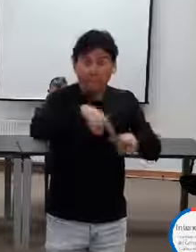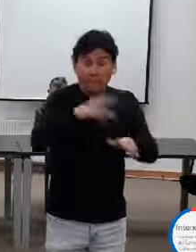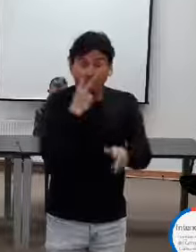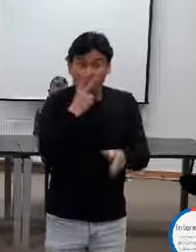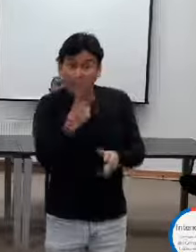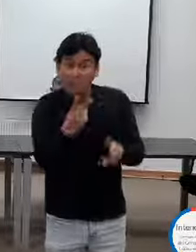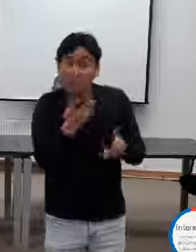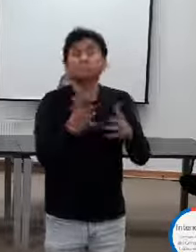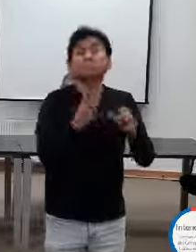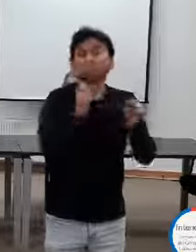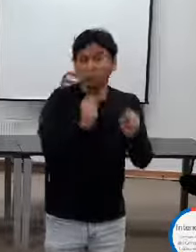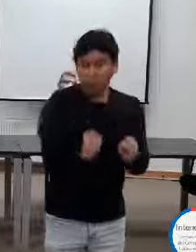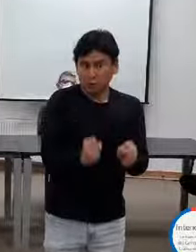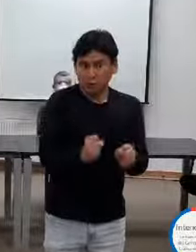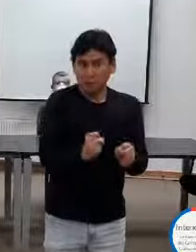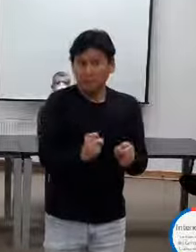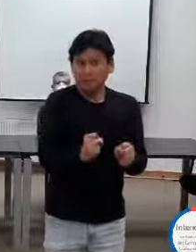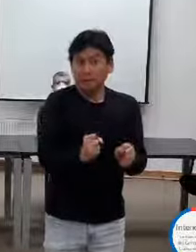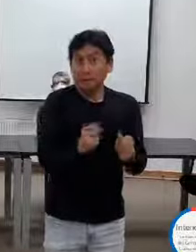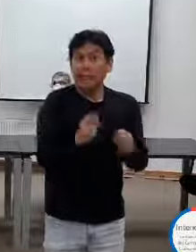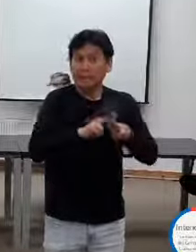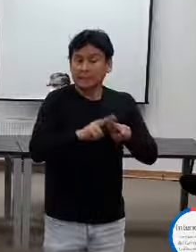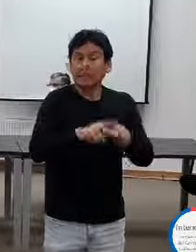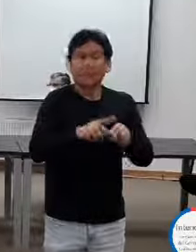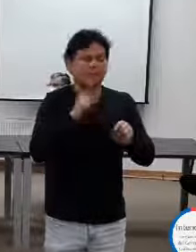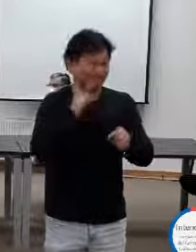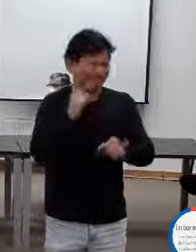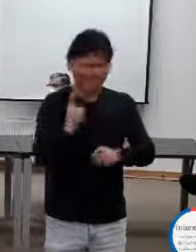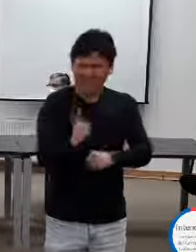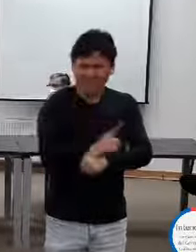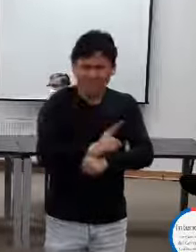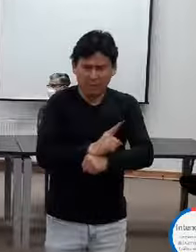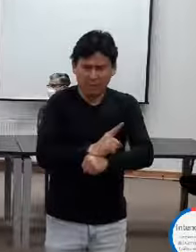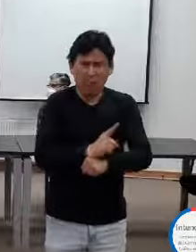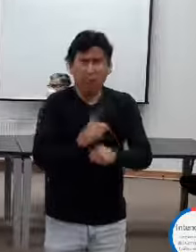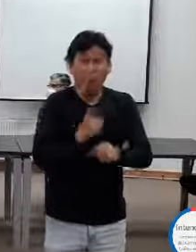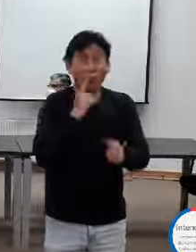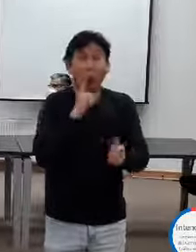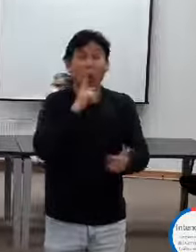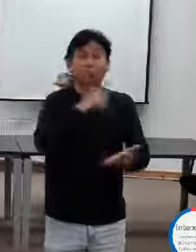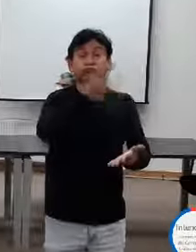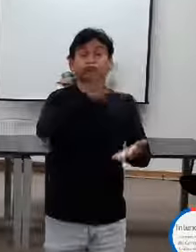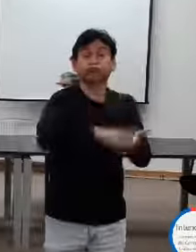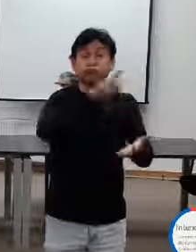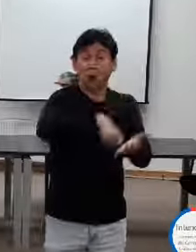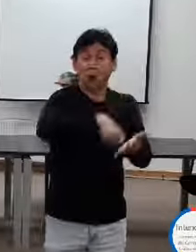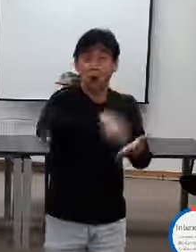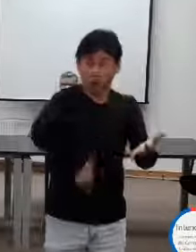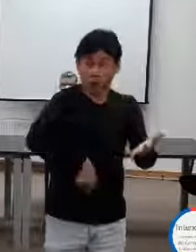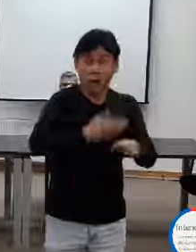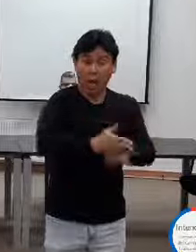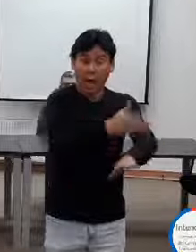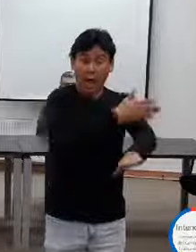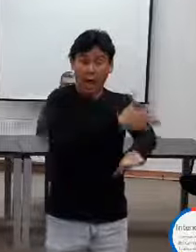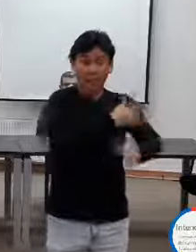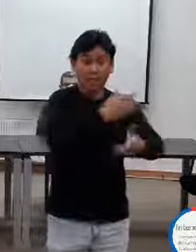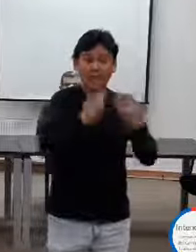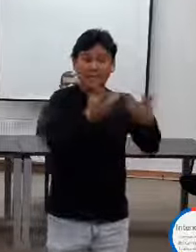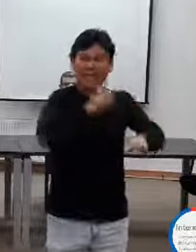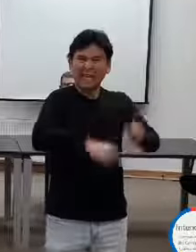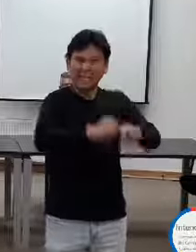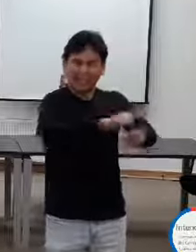ya visualizan que va a ser posible adjudicarla, que inmediatamente o cuando se produce la adjudicación, antes que venga la entrega de